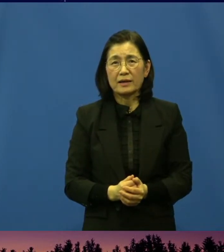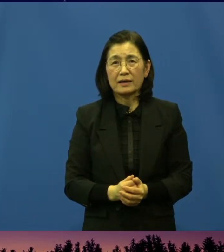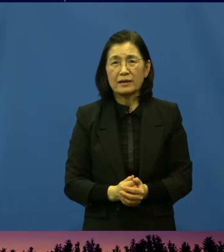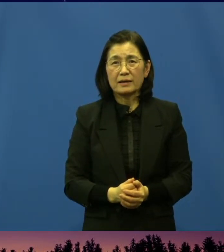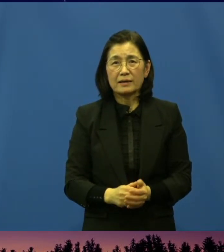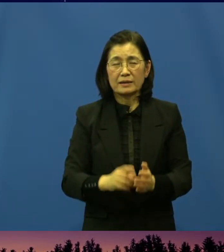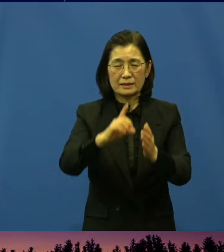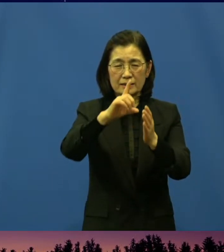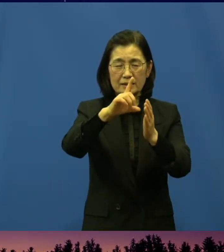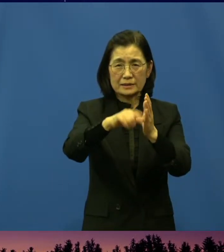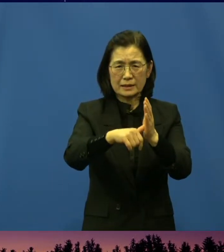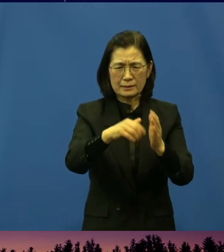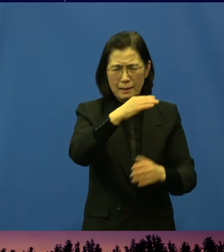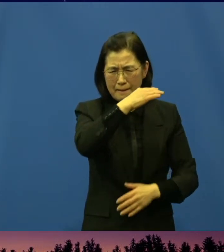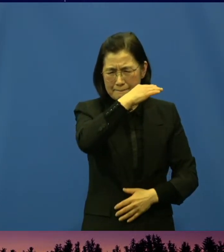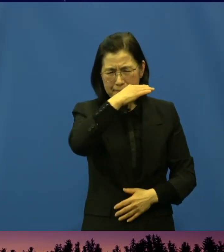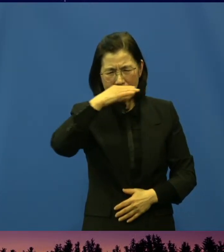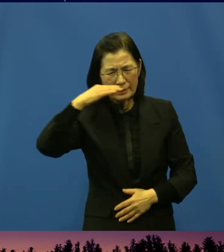바르게 흐른다니까요.